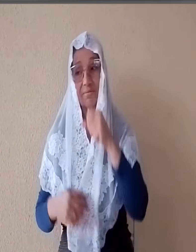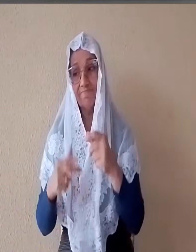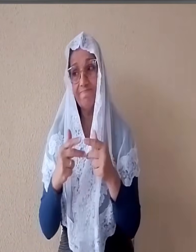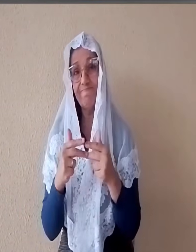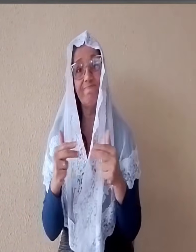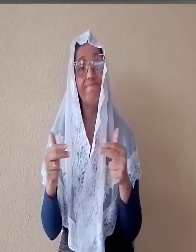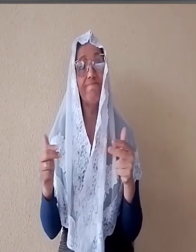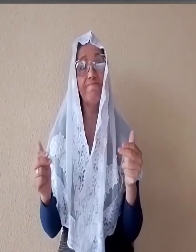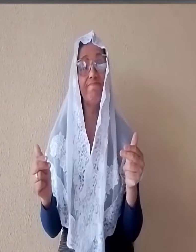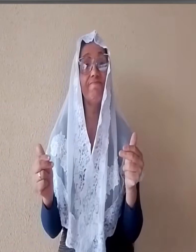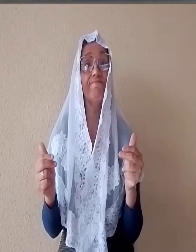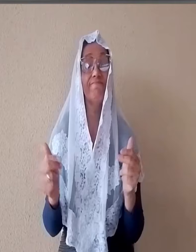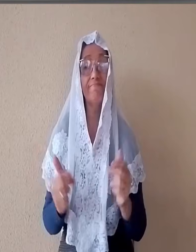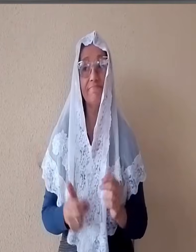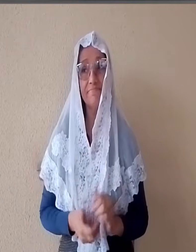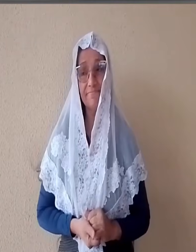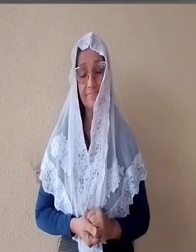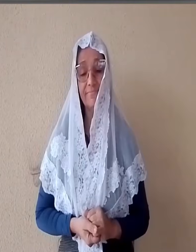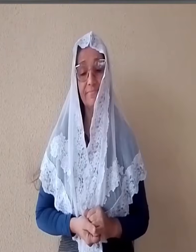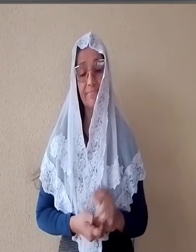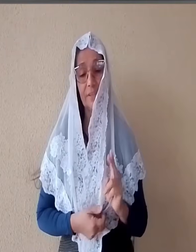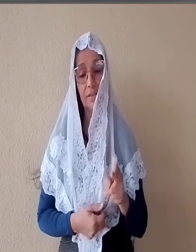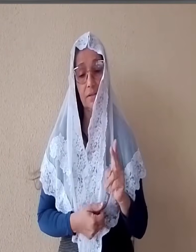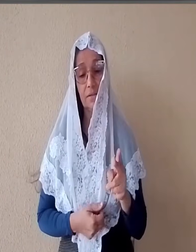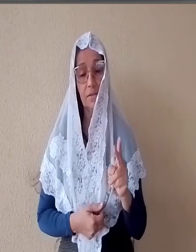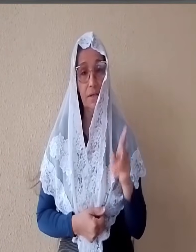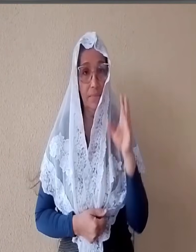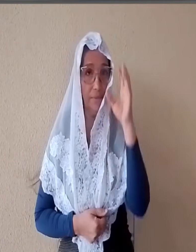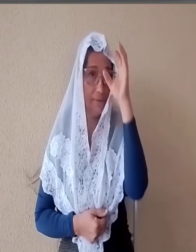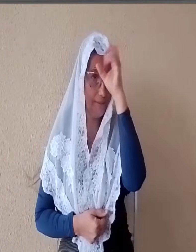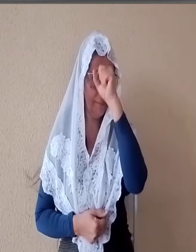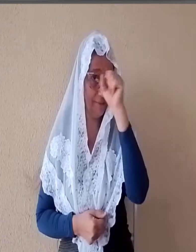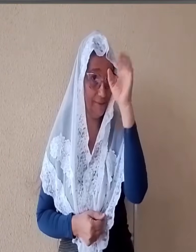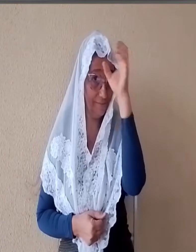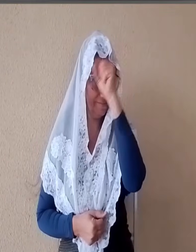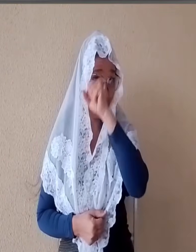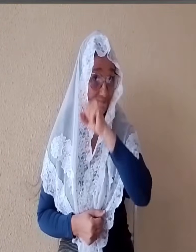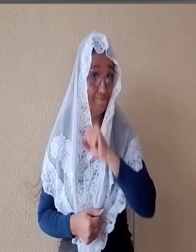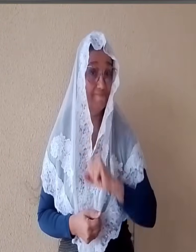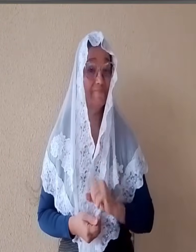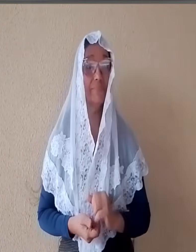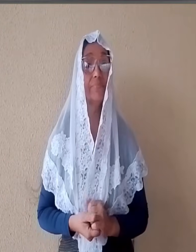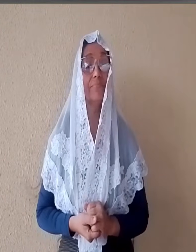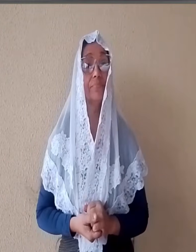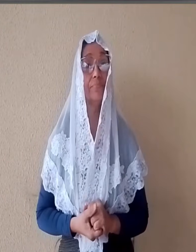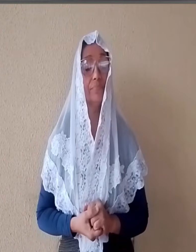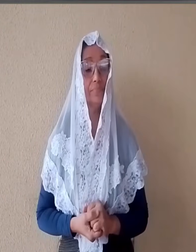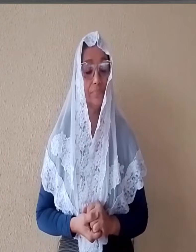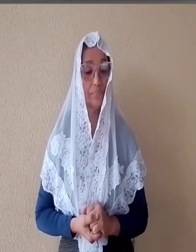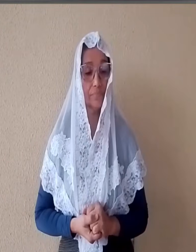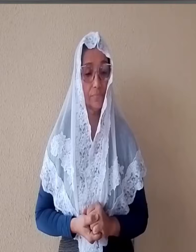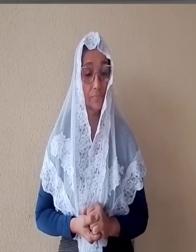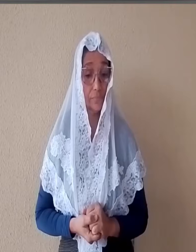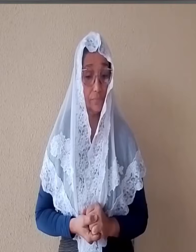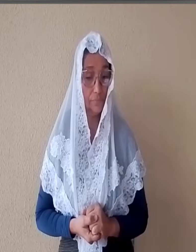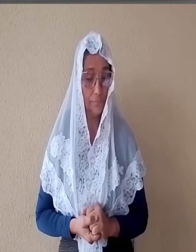Senhor, irmãos, tem que saber o assunto. Bendito é o nome do Senhor. Tem que saber o que está buscando. Bendito é para a